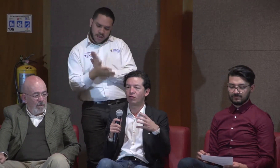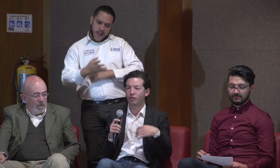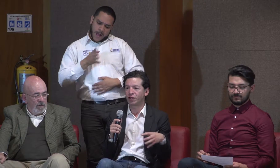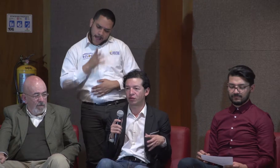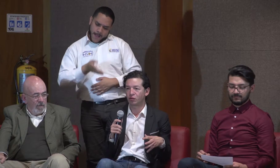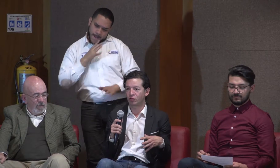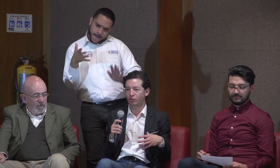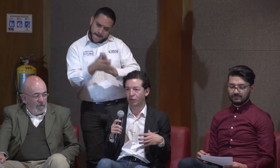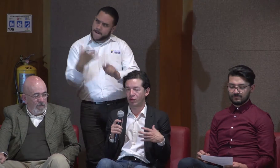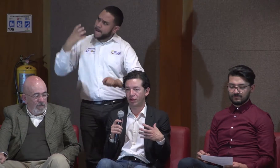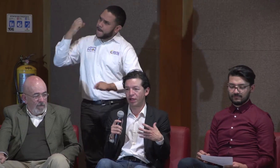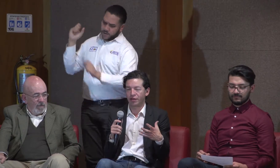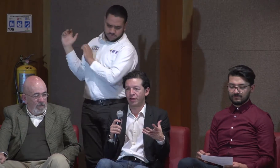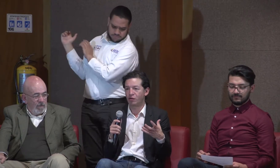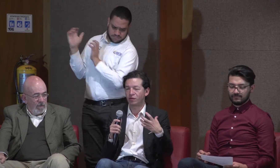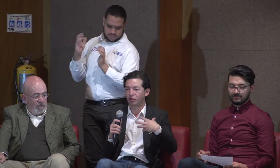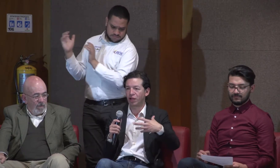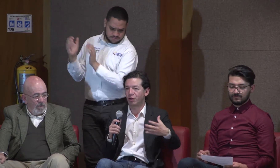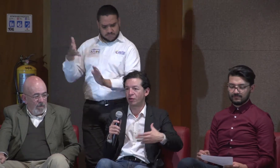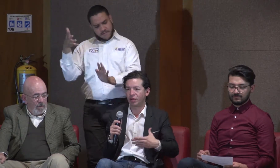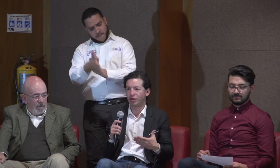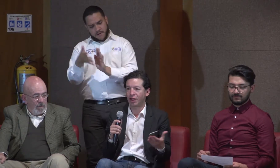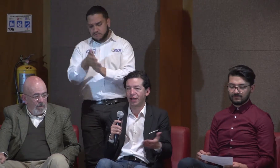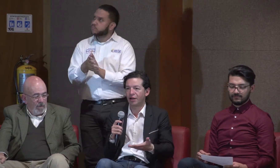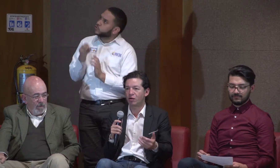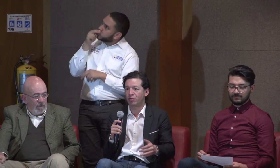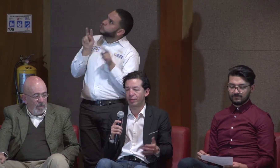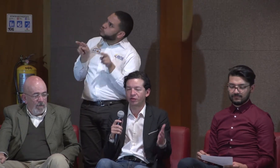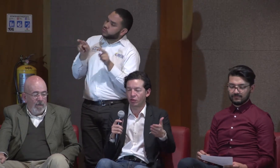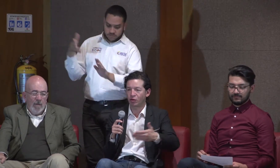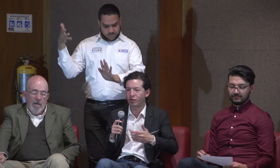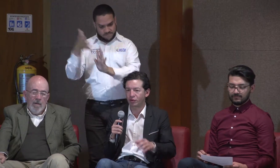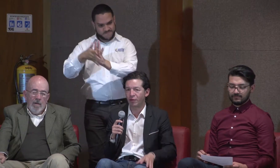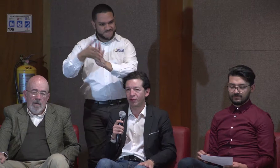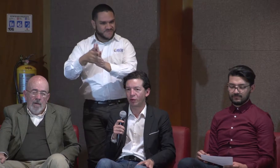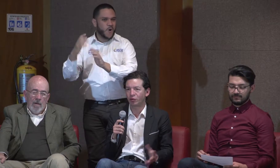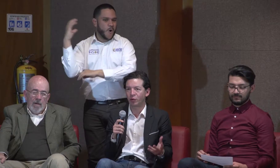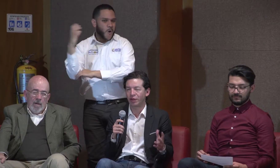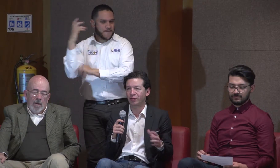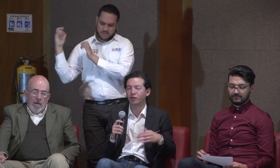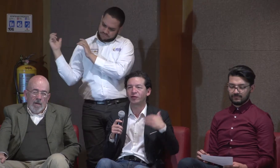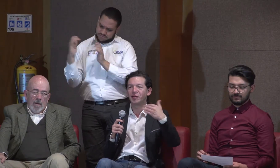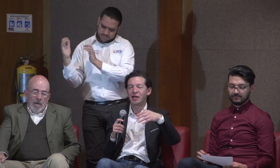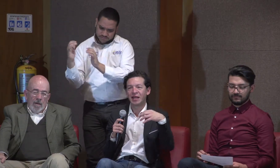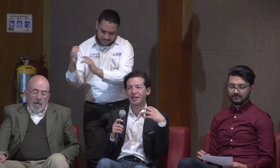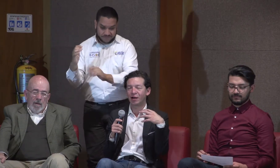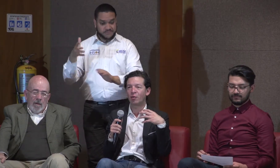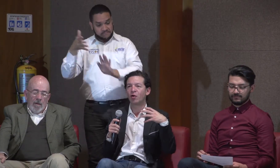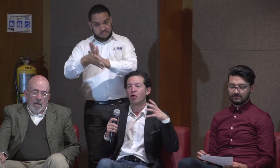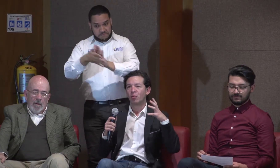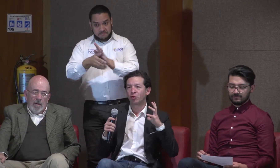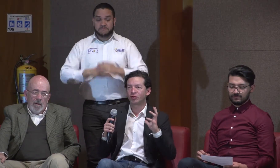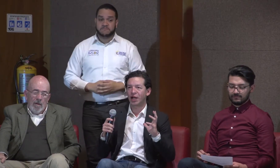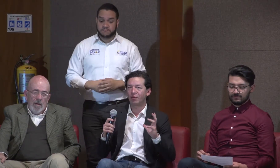del conflicto que ha habido de guerra en Colombia, pues todo el conflicto que ha habido por los 50 años. Entonces, la idea era